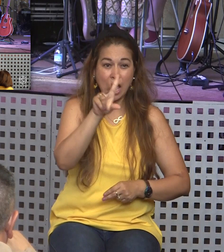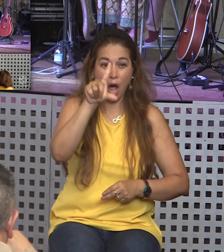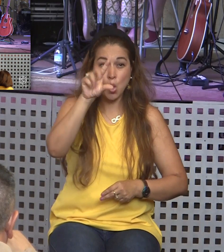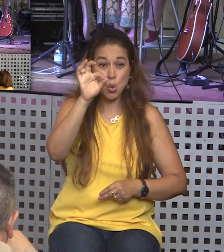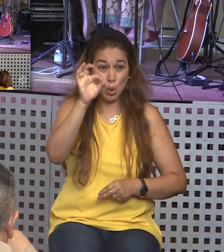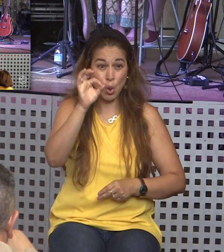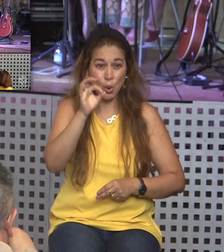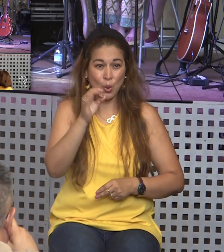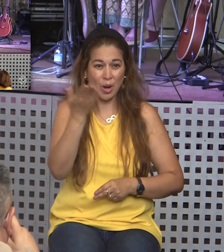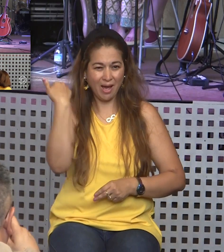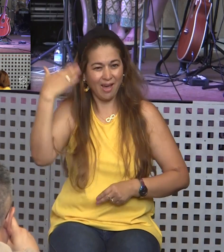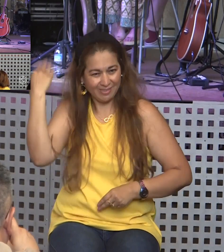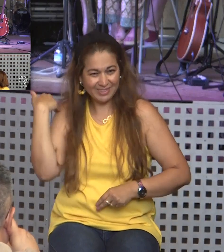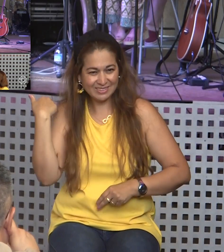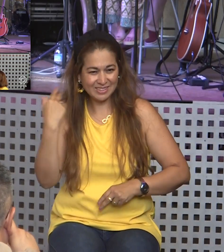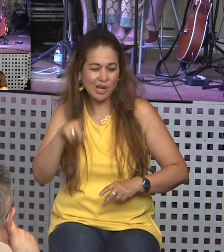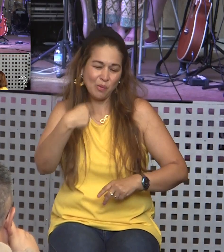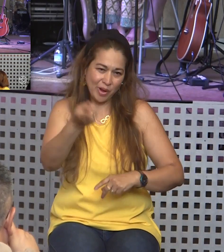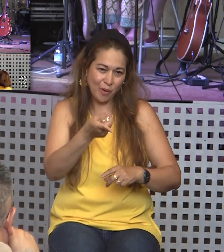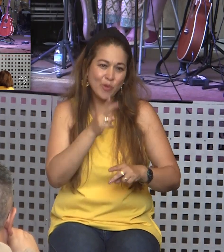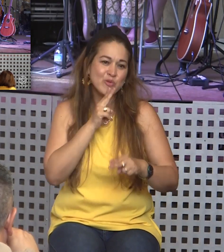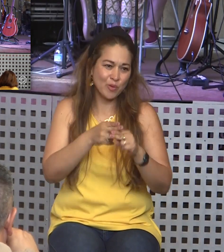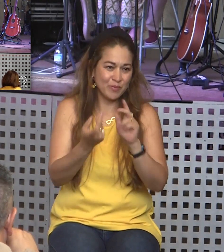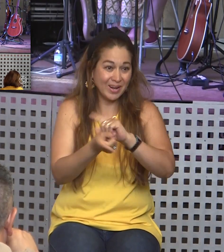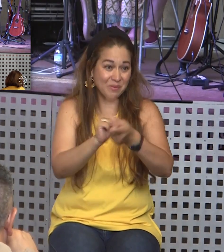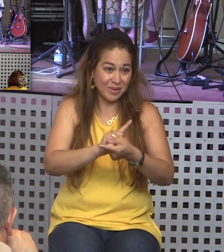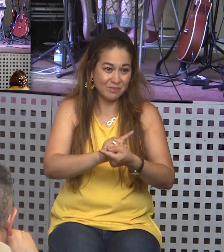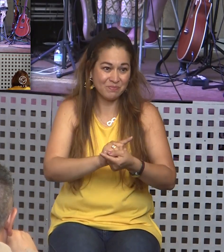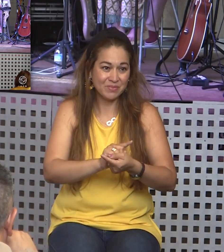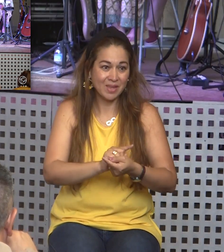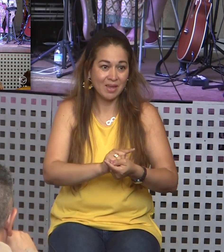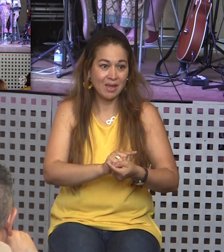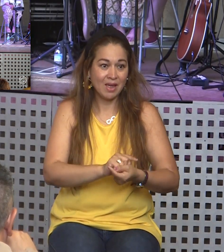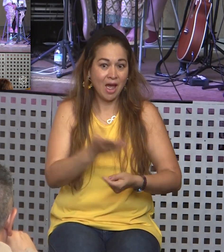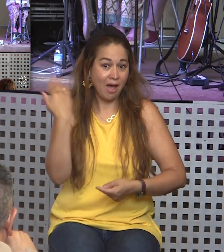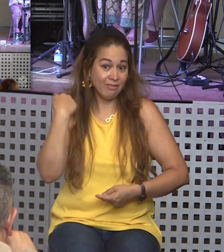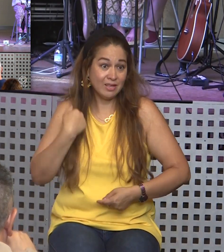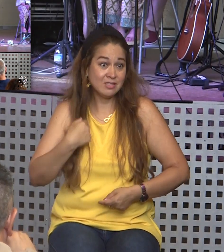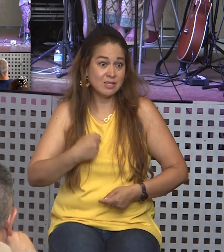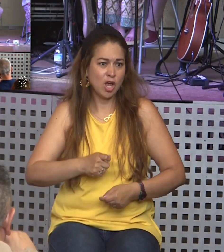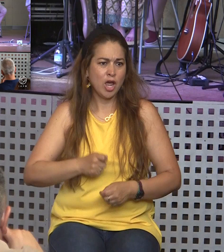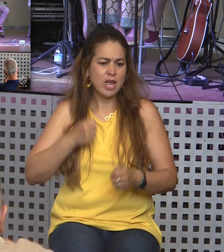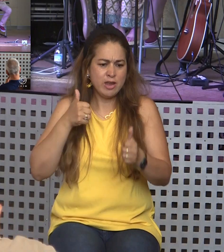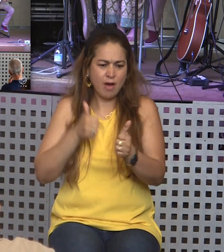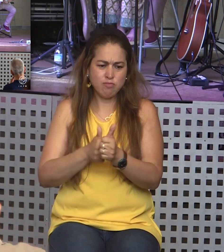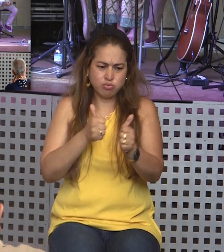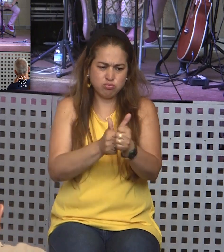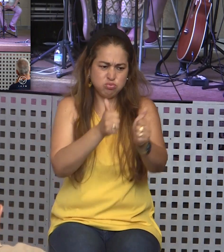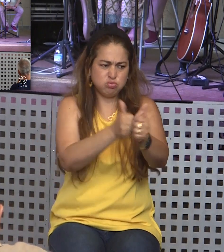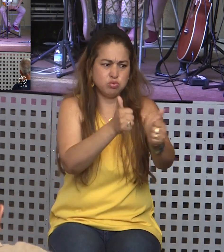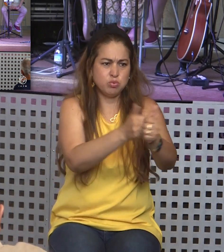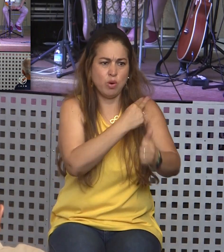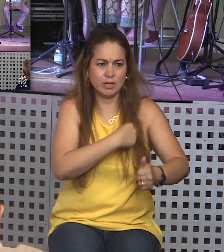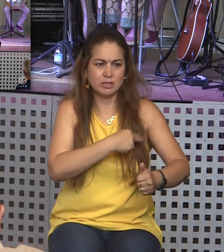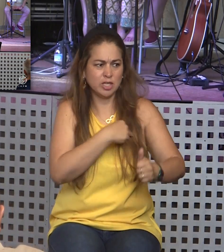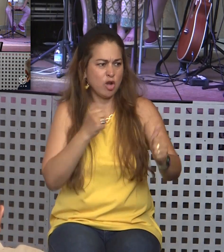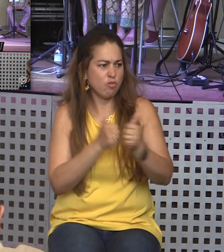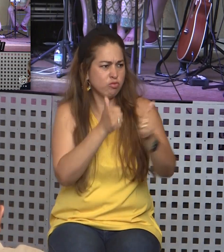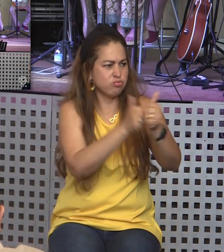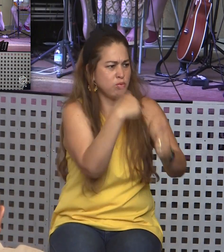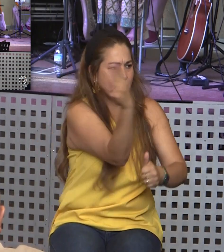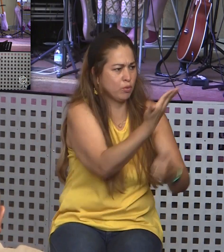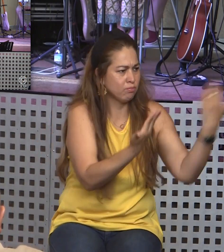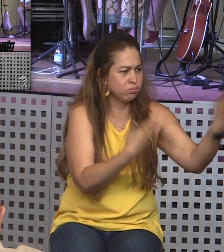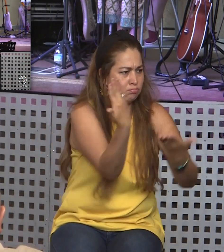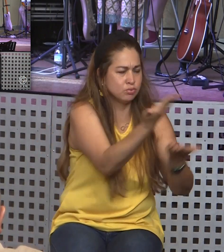Ahora te voy a volver un poco loco, ¿vale? Pablo estaba ciego, pero veía. Cuando estaba ciego y veía, a